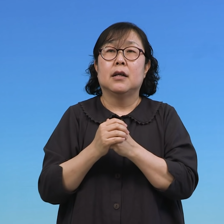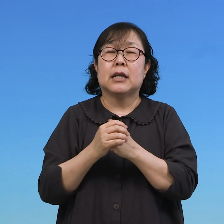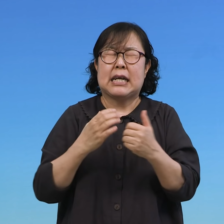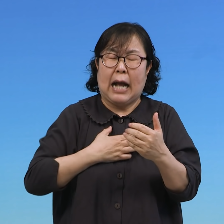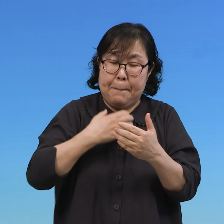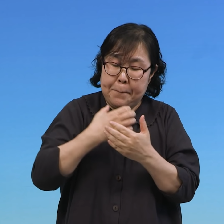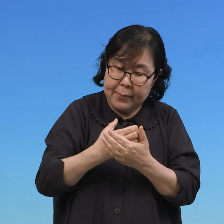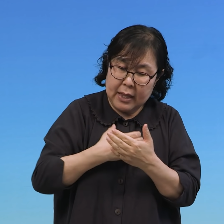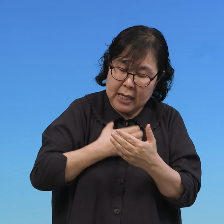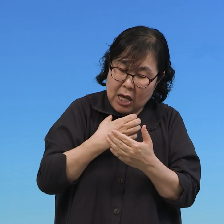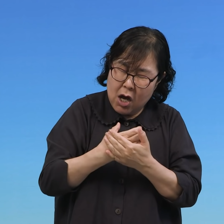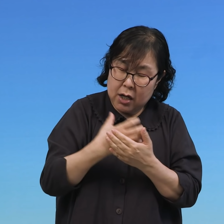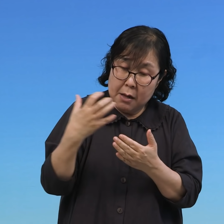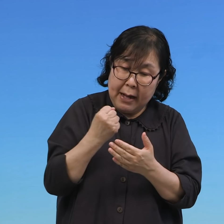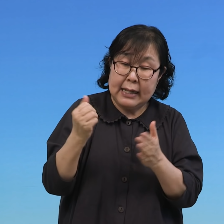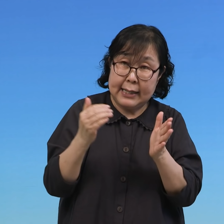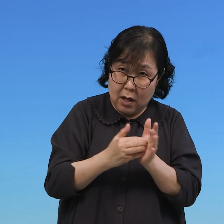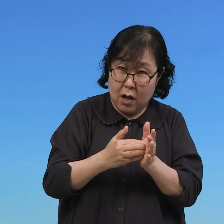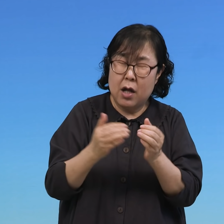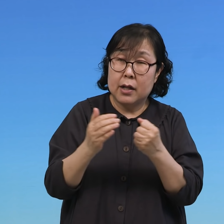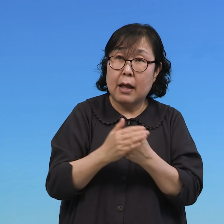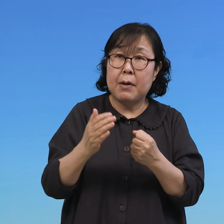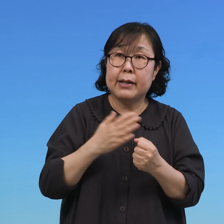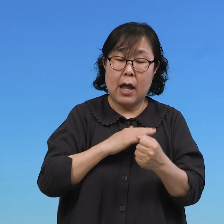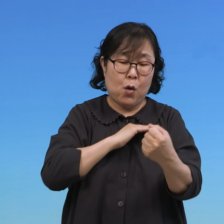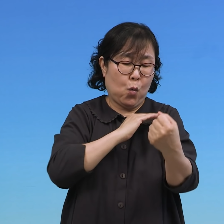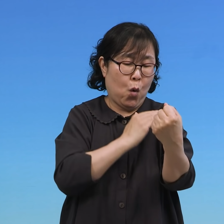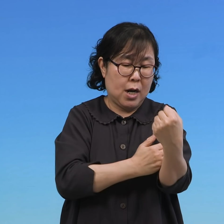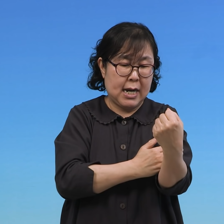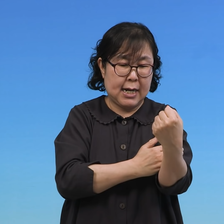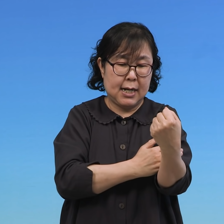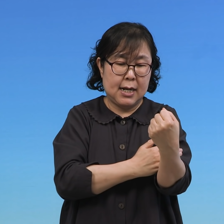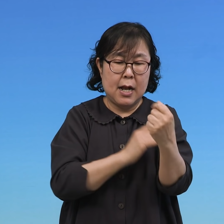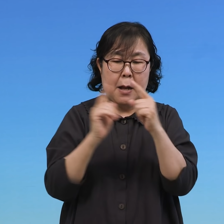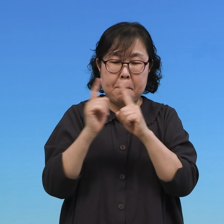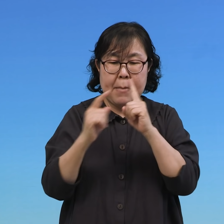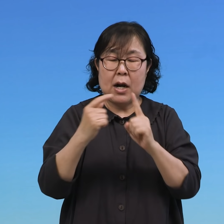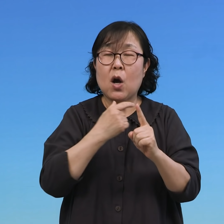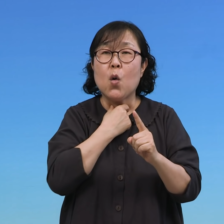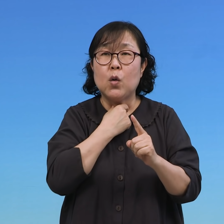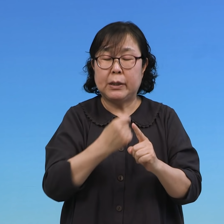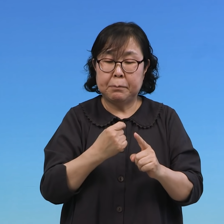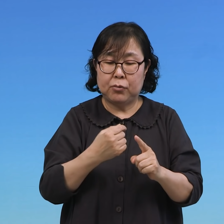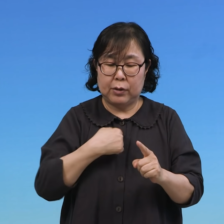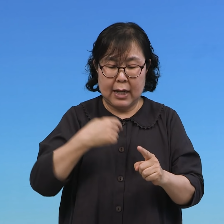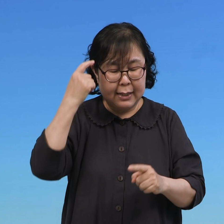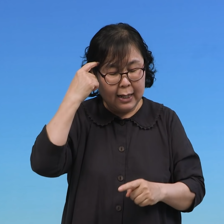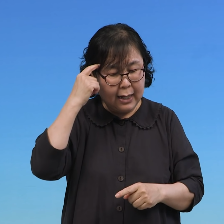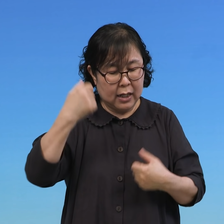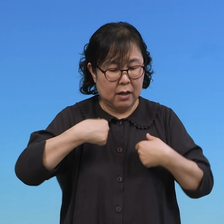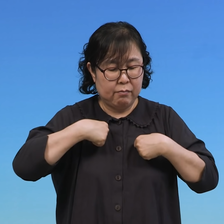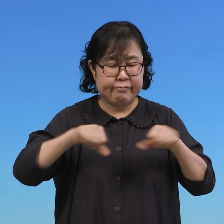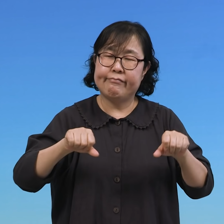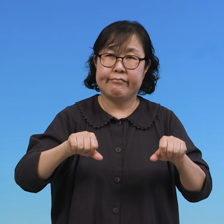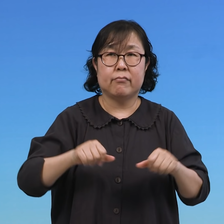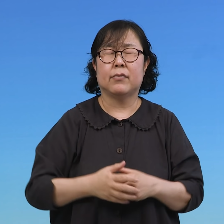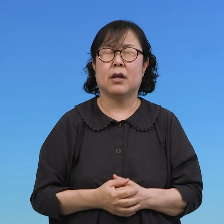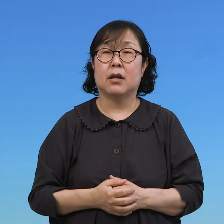내내 제가 거기서 은혜를 받고 보니까 내 권리를 주장할 의지력이 꺾여버리는